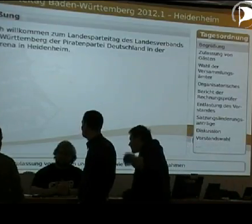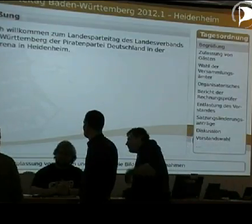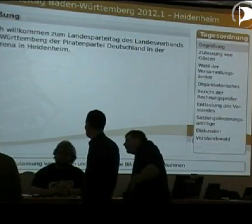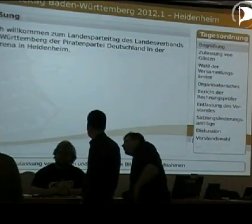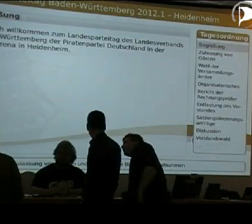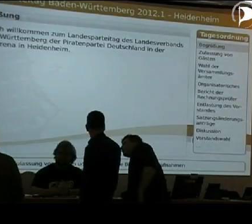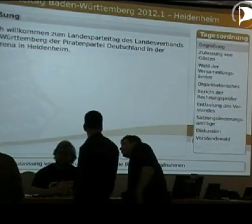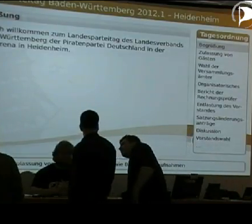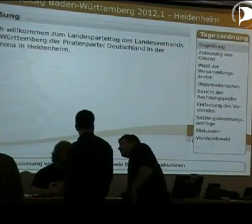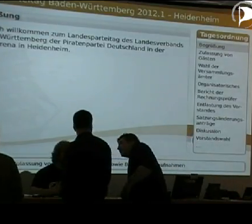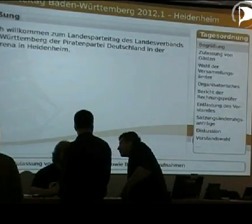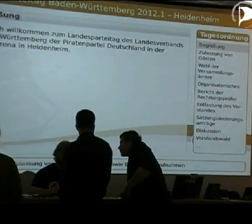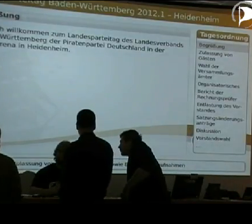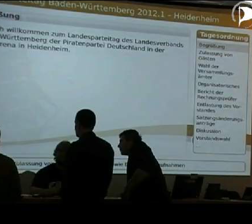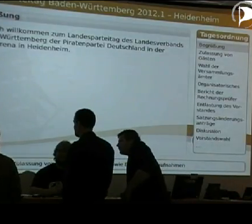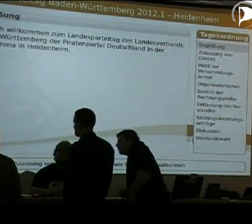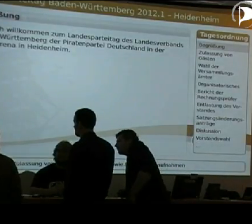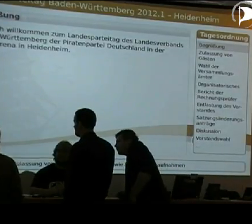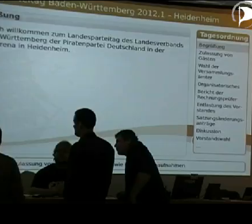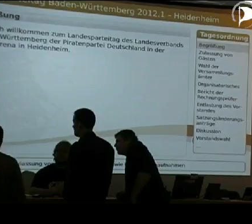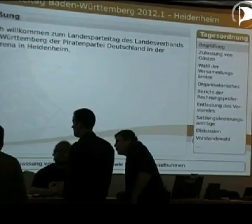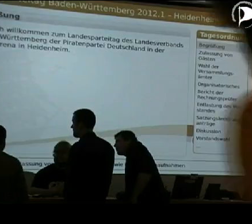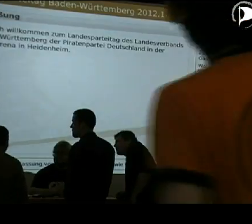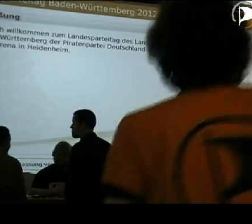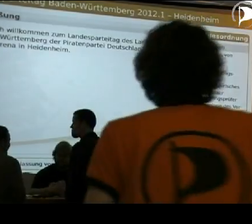namen vorne und seit du dir einfach in dem kate weiter